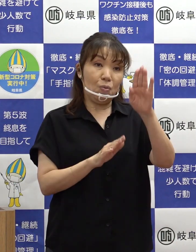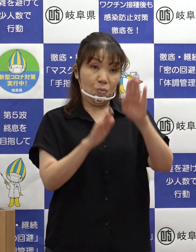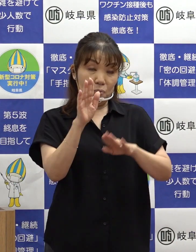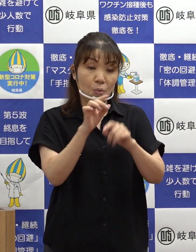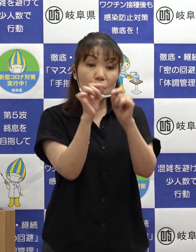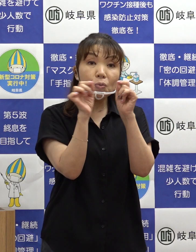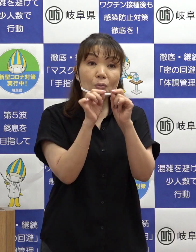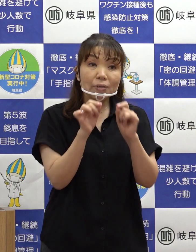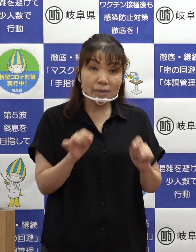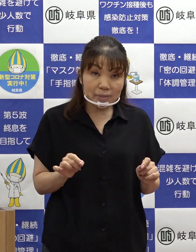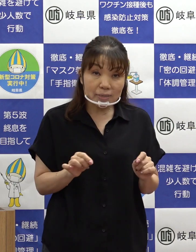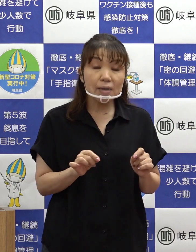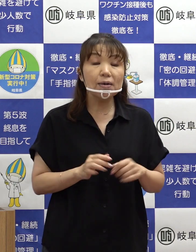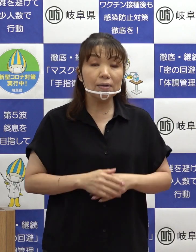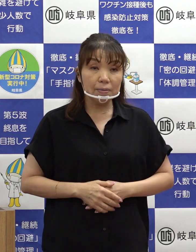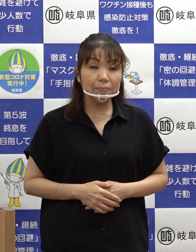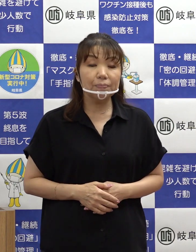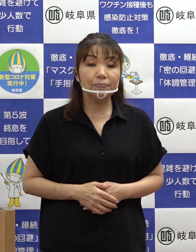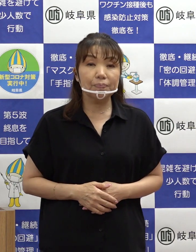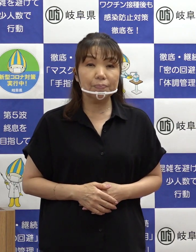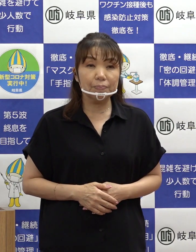この結果として